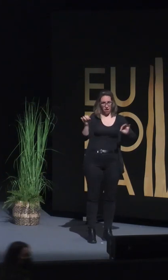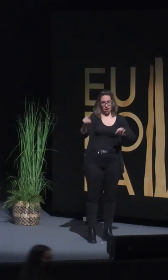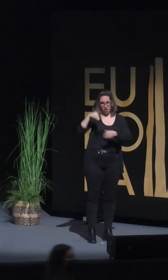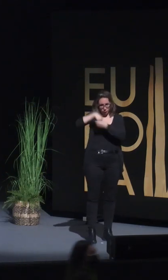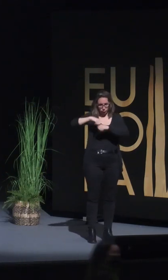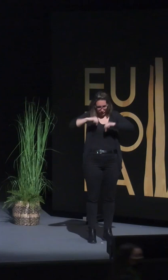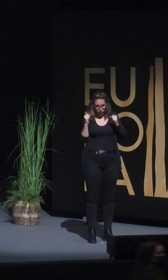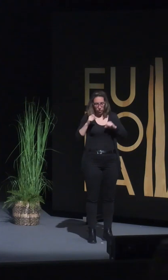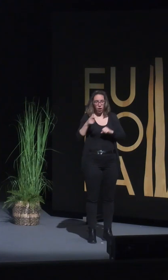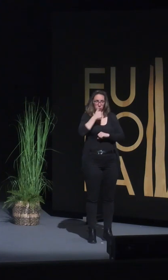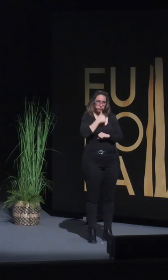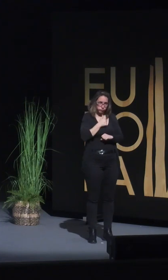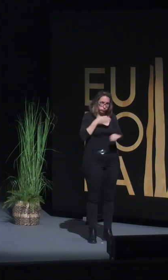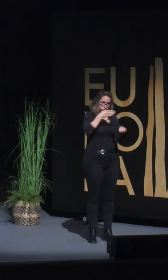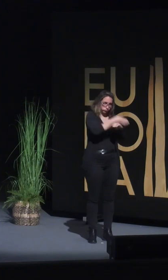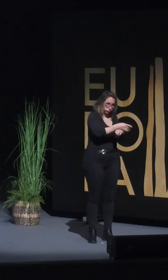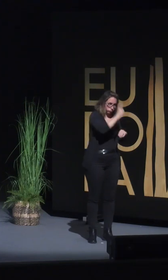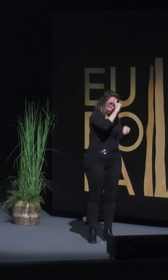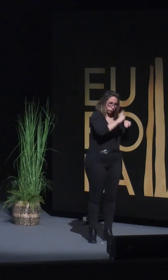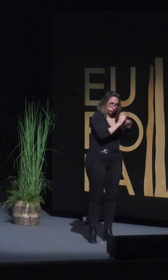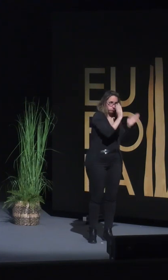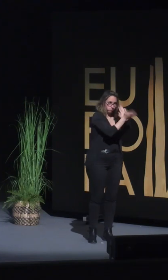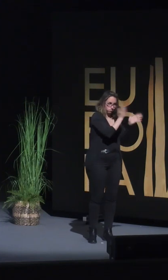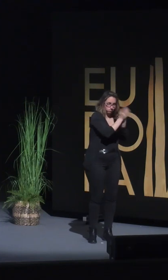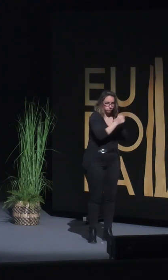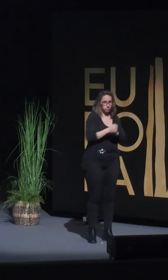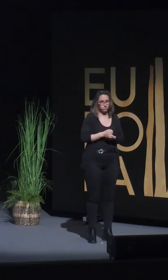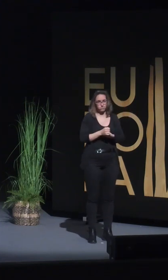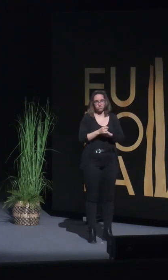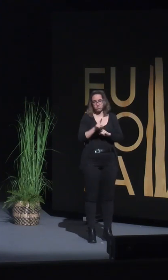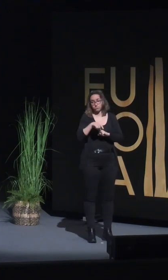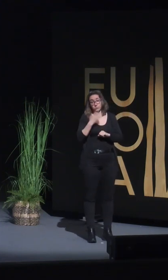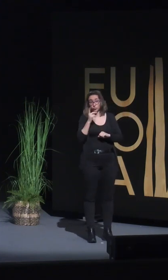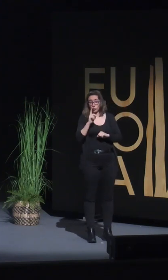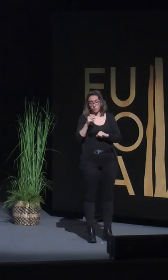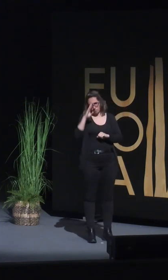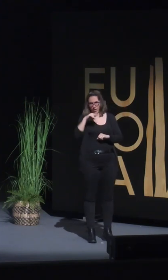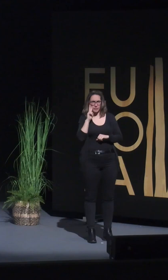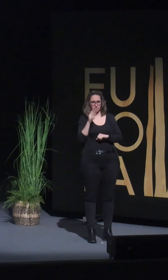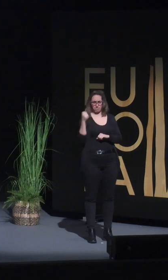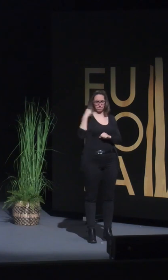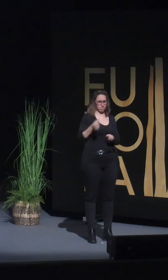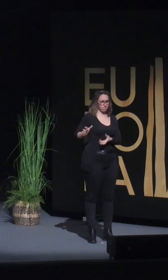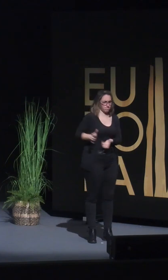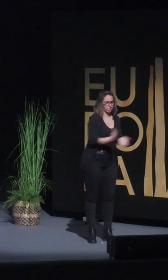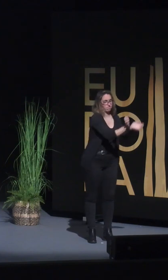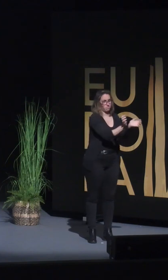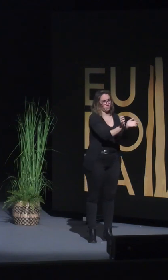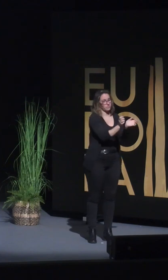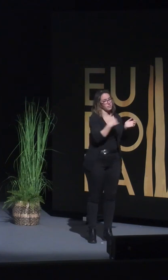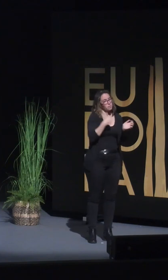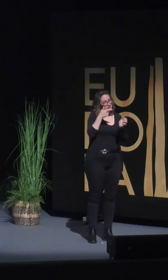terapia, ¿no? Y tienes a los padres fuera, de guardaespaldas, que lo traen secuestrado, lo entregan, ¿no? Hay que trabajar con los aitas.